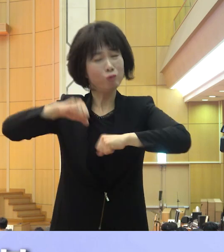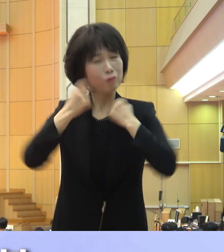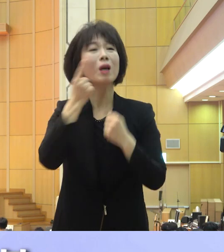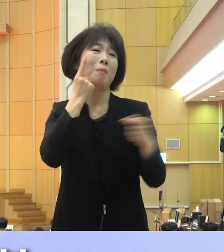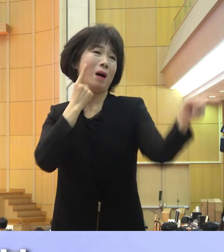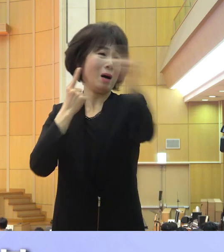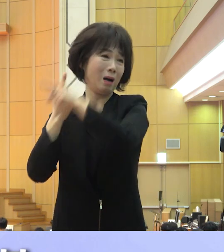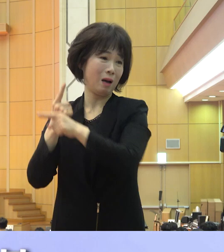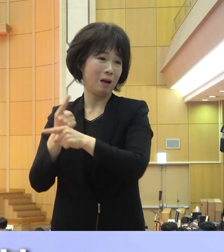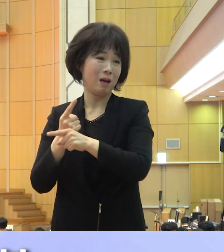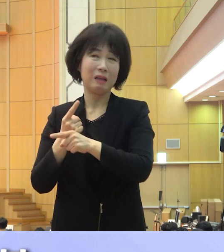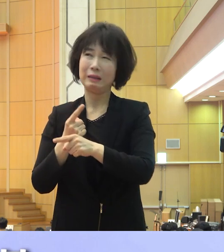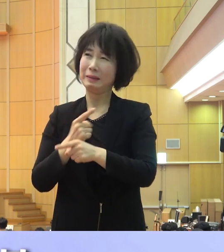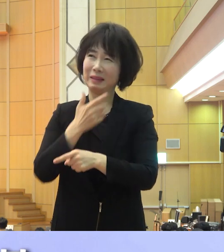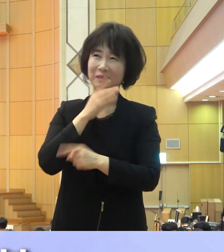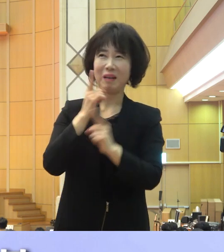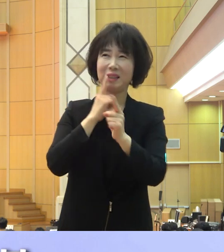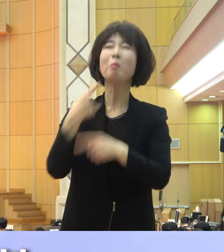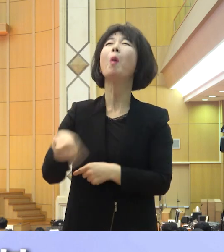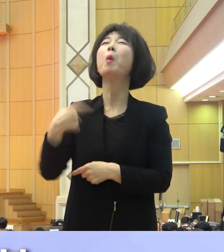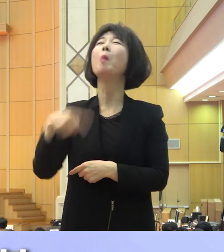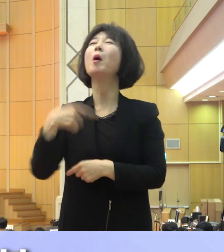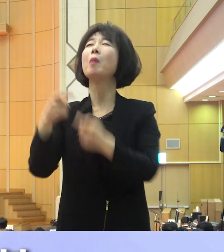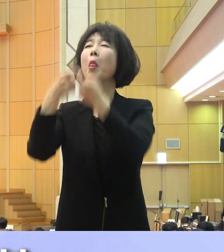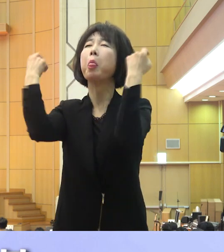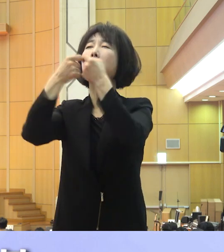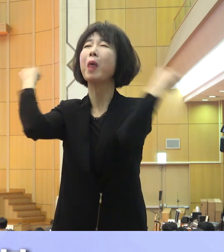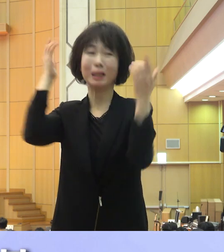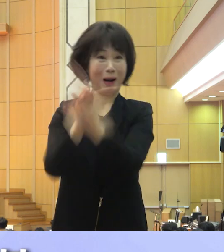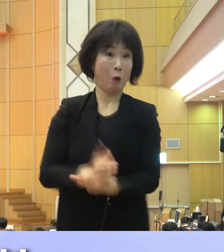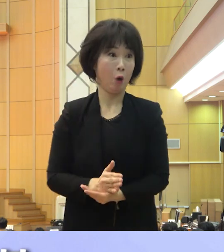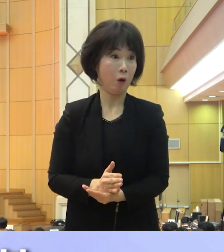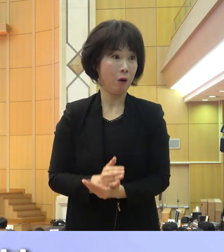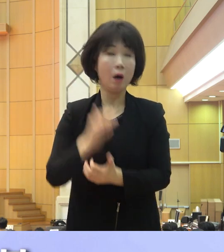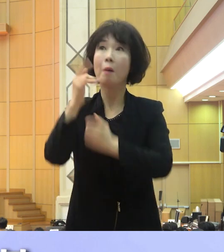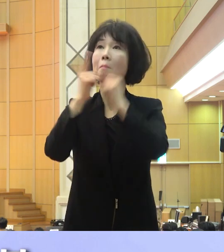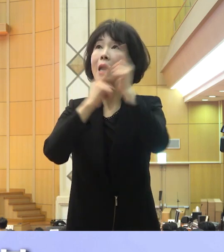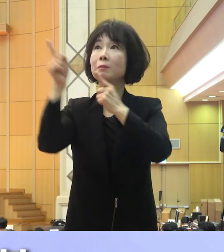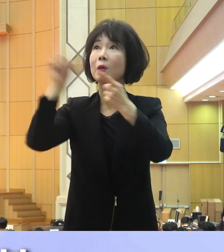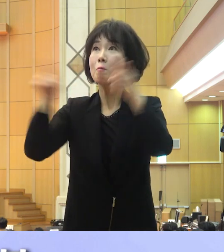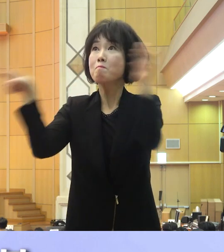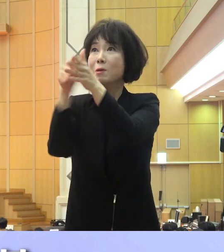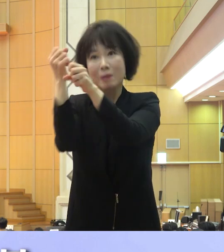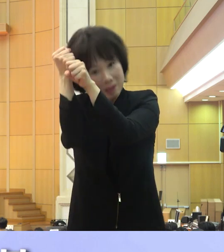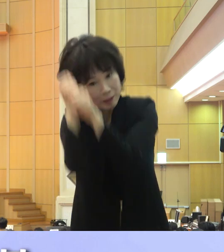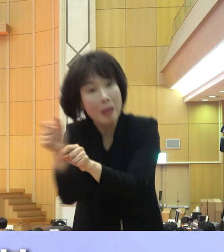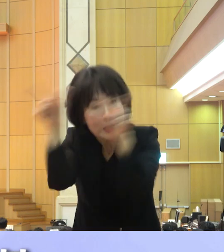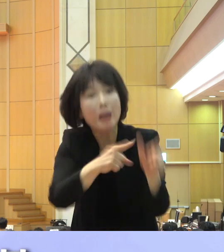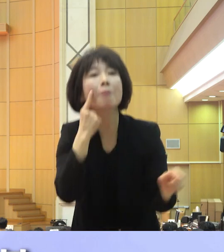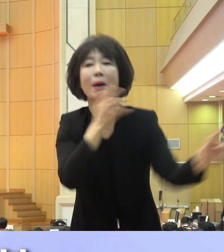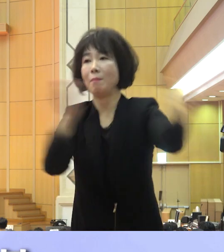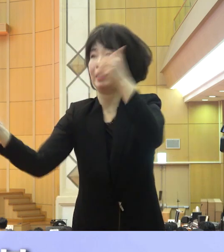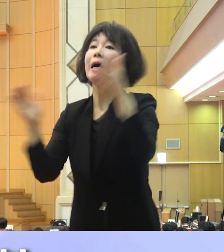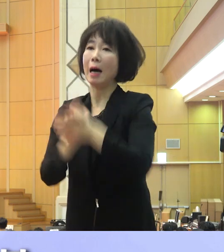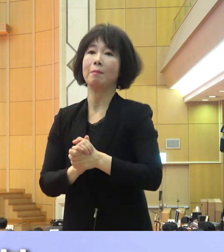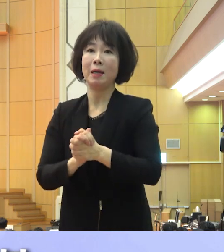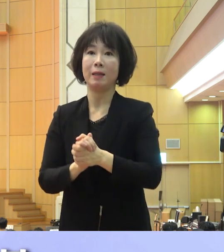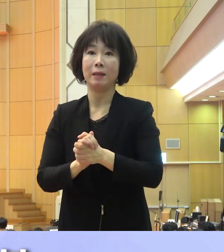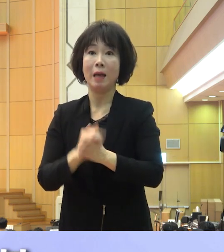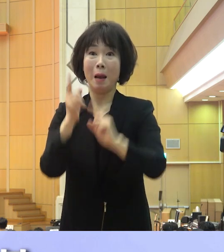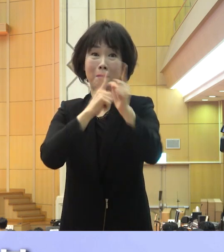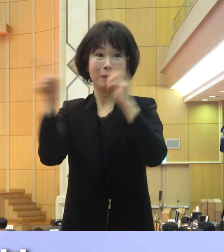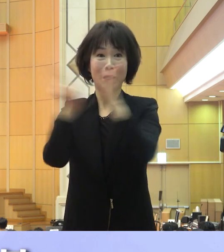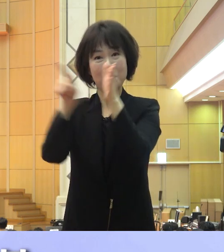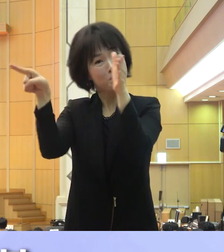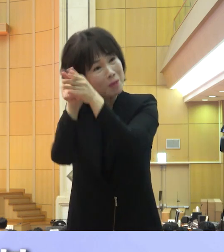하나님 말씀을 전해주고 오늘 말씀을 받아 가지고 와서 베드로처럼 말씀에 의지해서 살길 바랍니다.